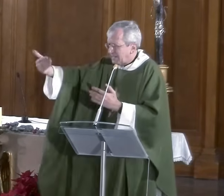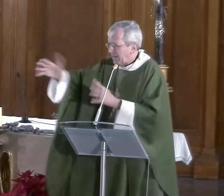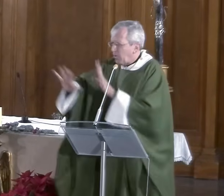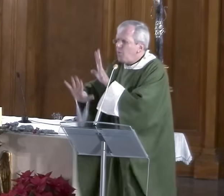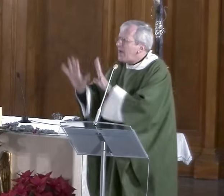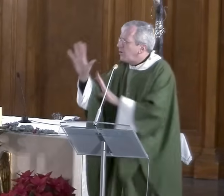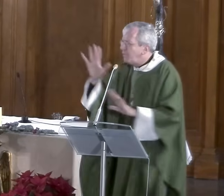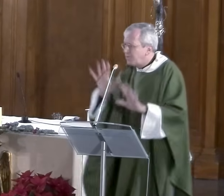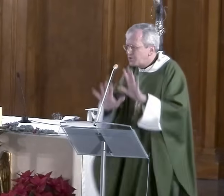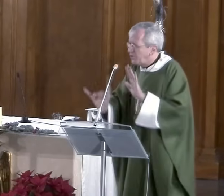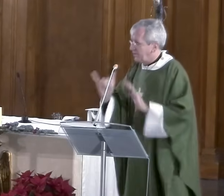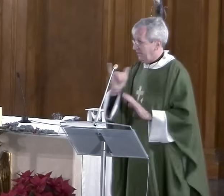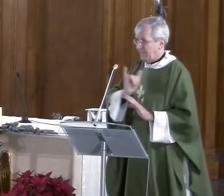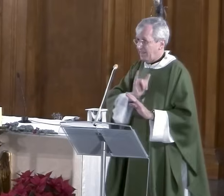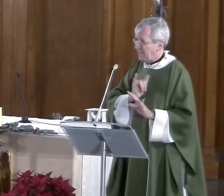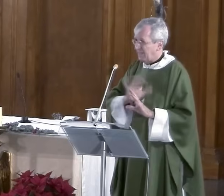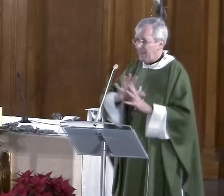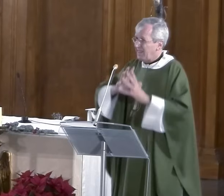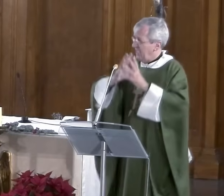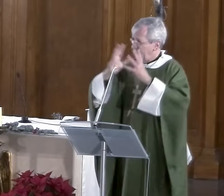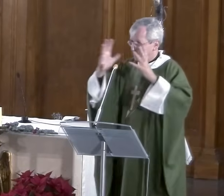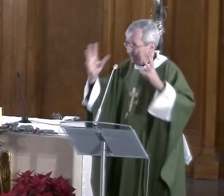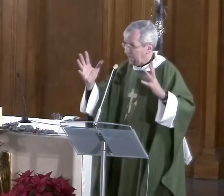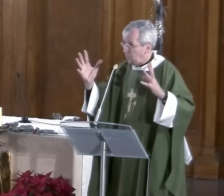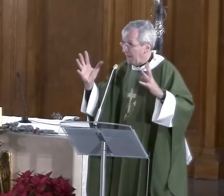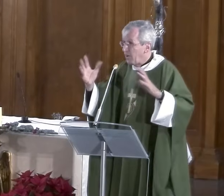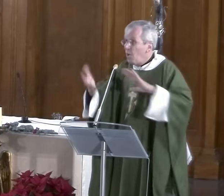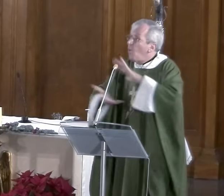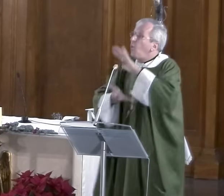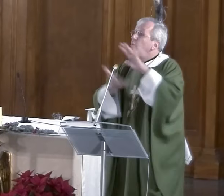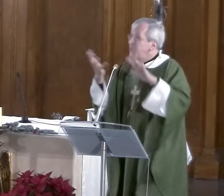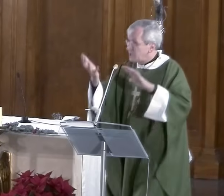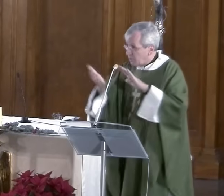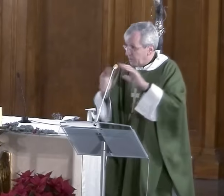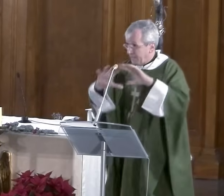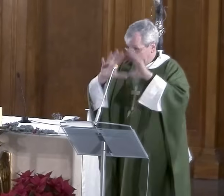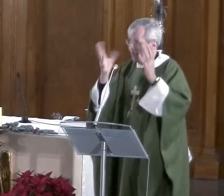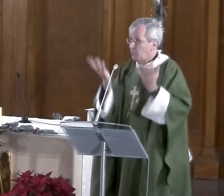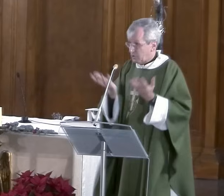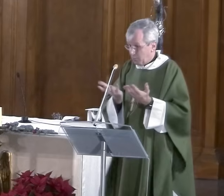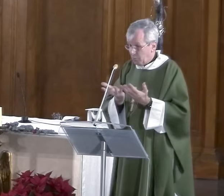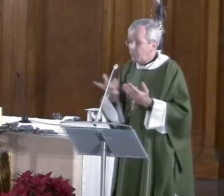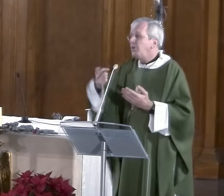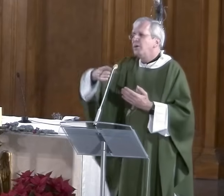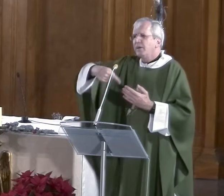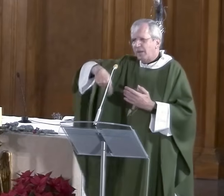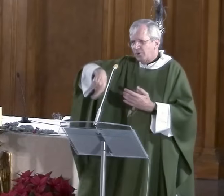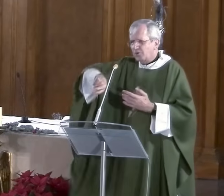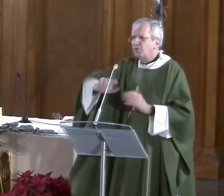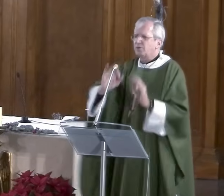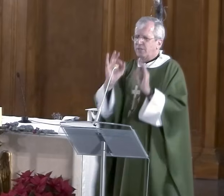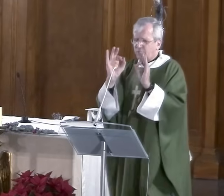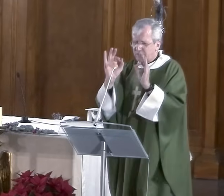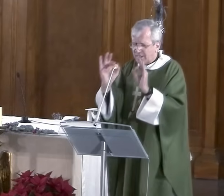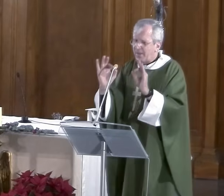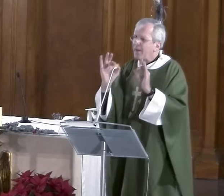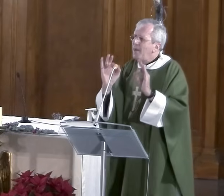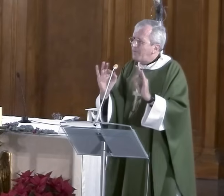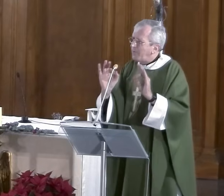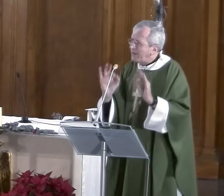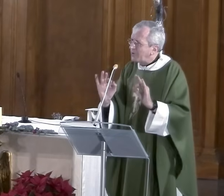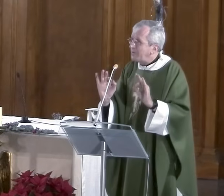quieren ser. Una confusión de identidad espectacular. Un desorden en nuestro mundo que nosotros tenemos que